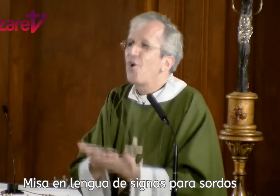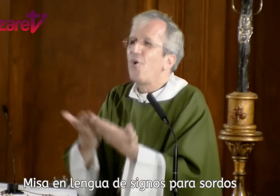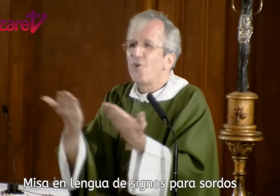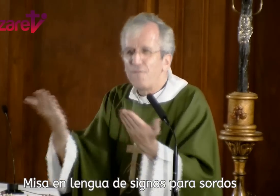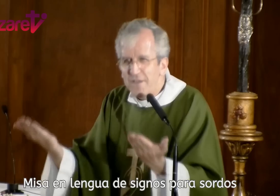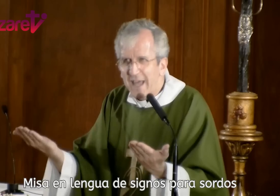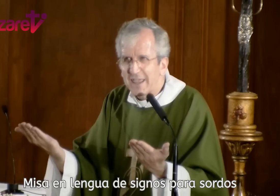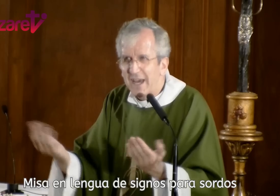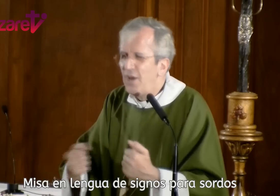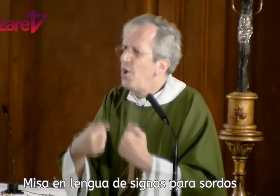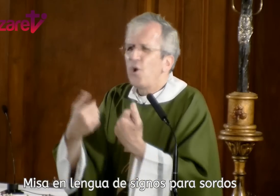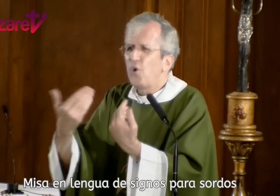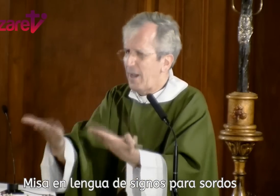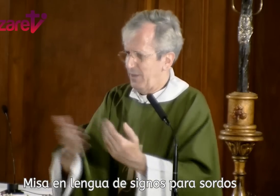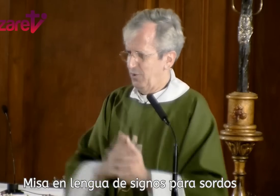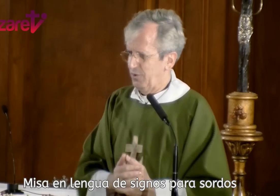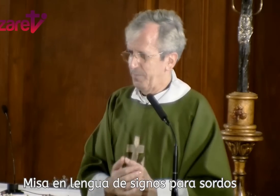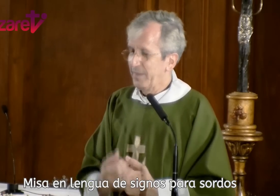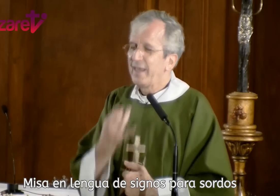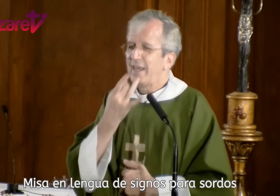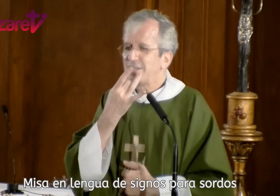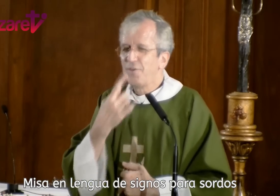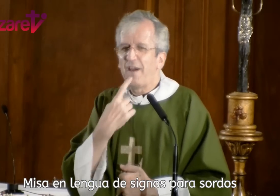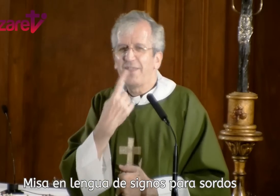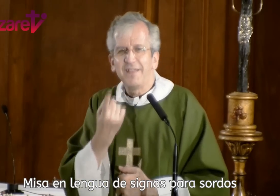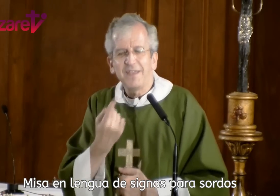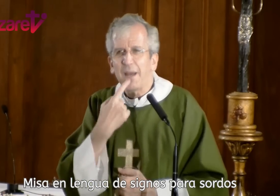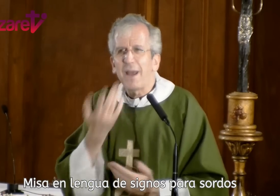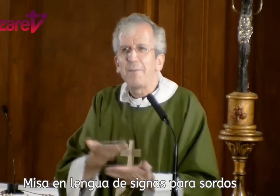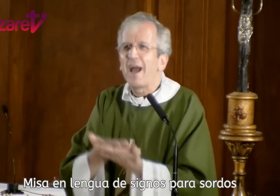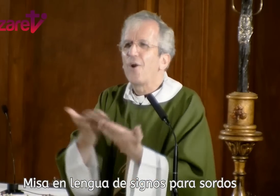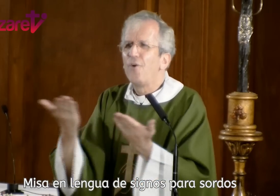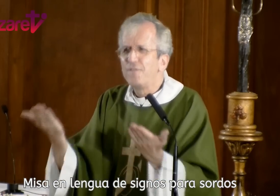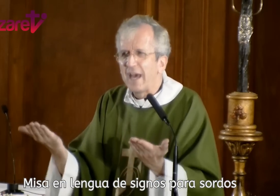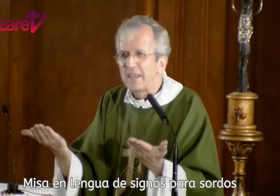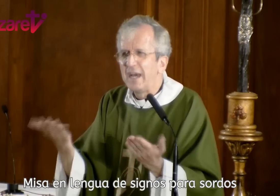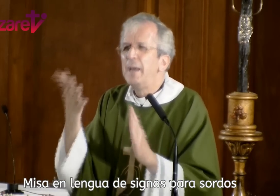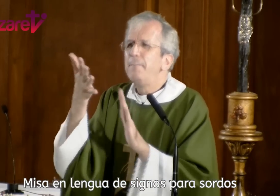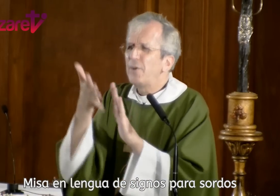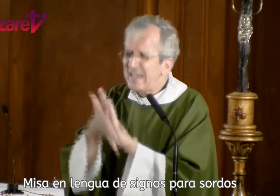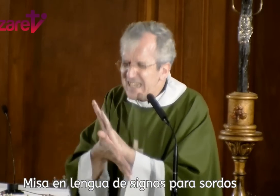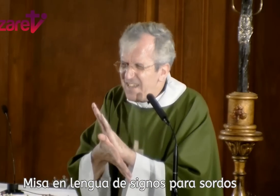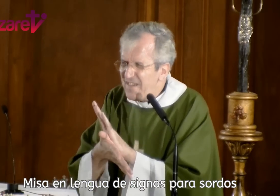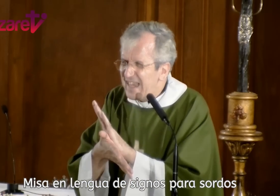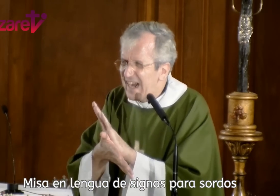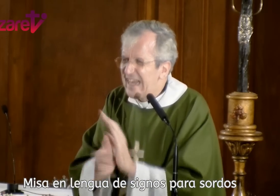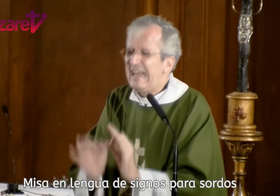con confianza, con abandono. Es muy fácil decir la palabra confianza, pero ¿qué significa?